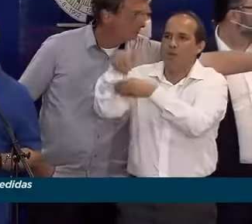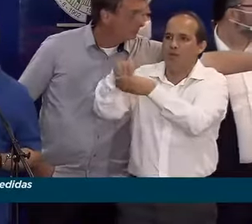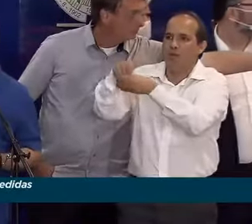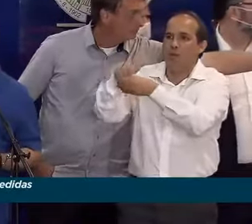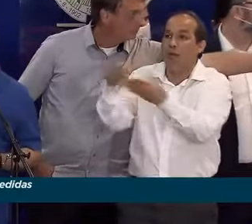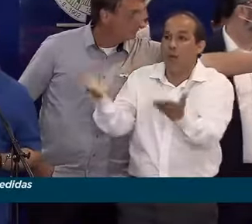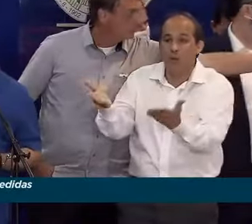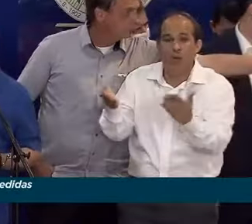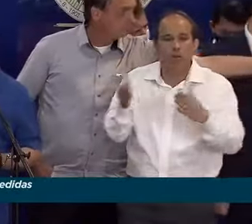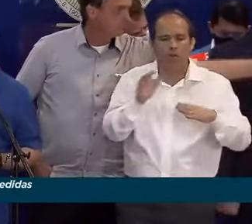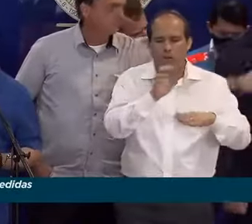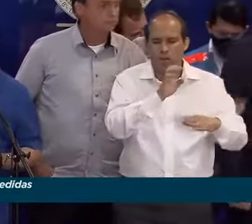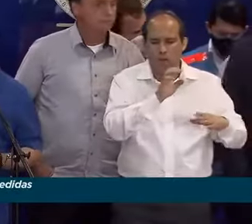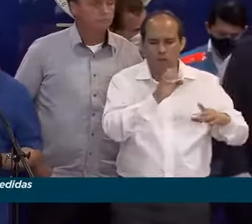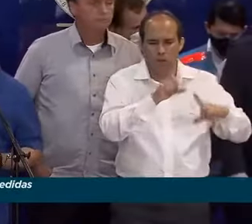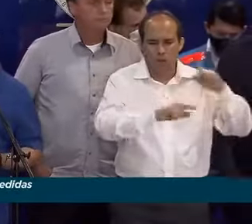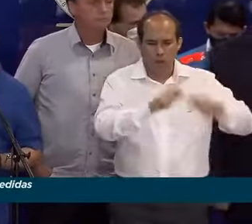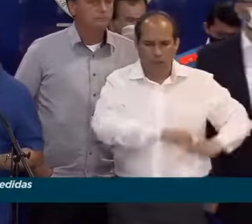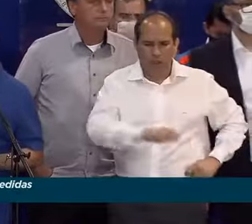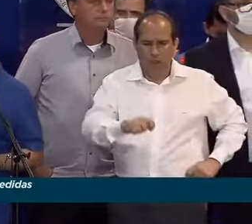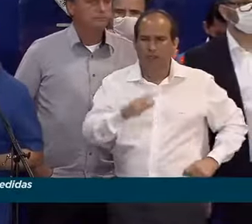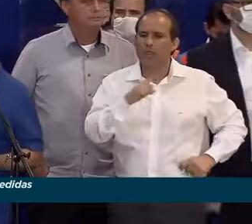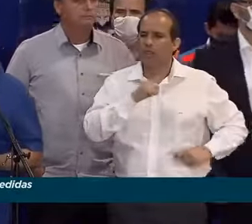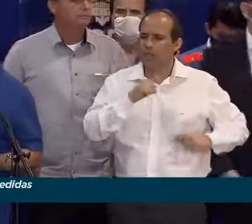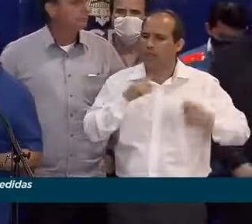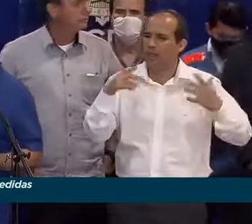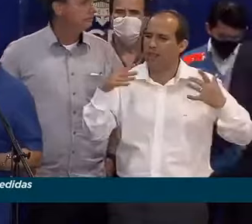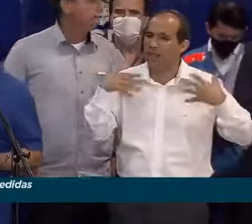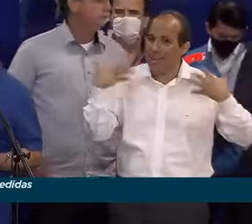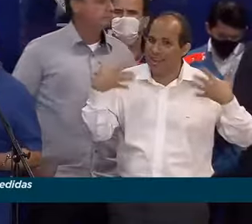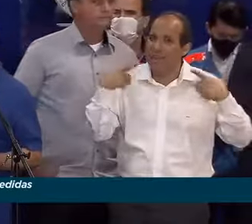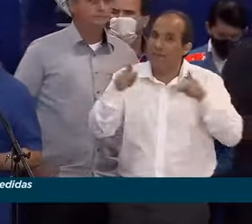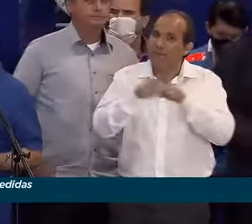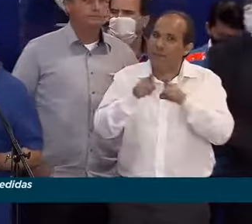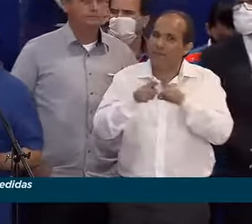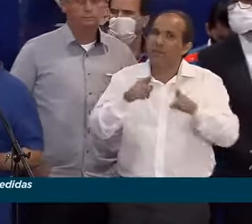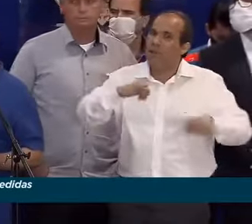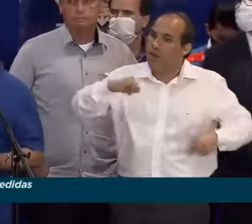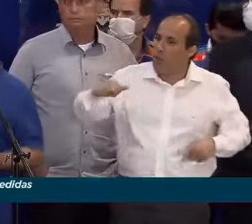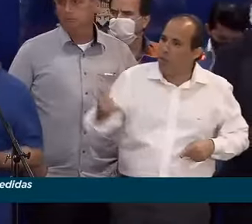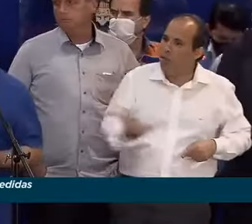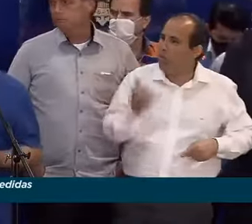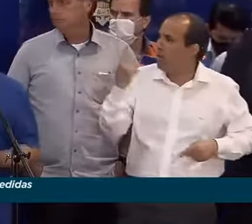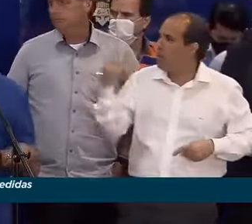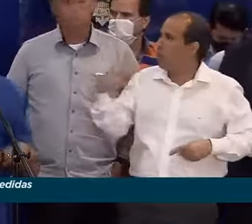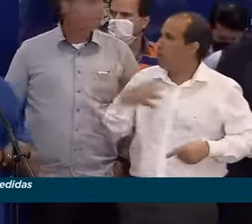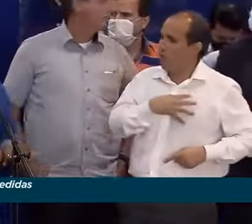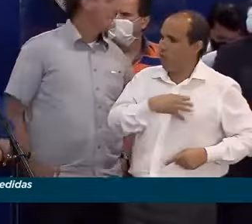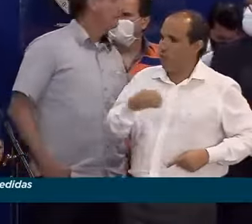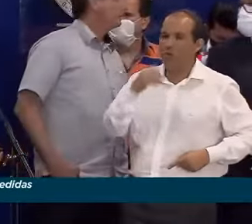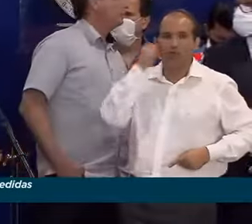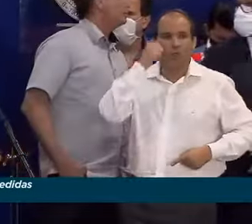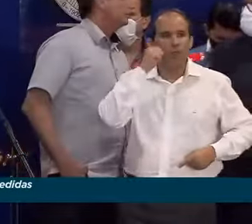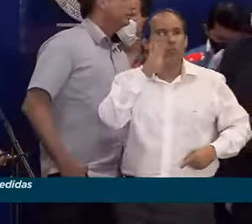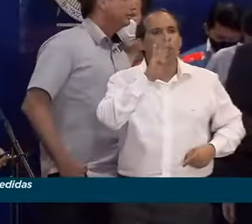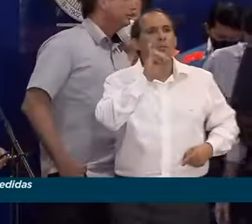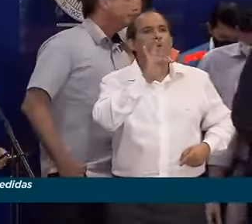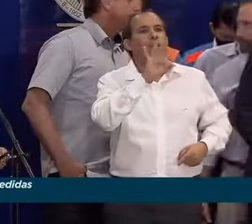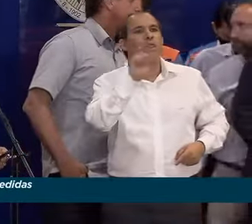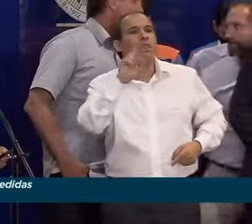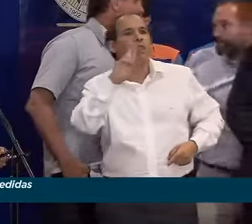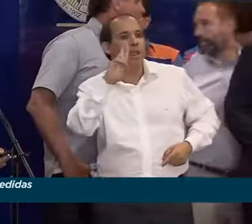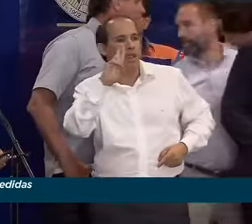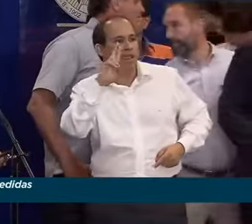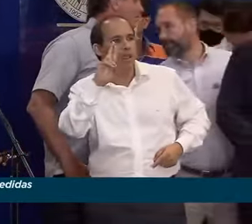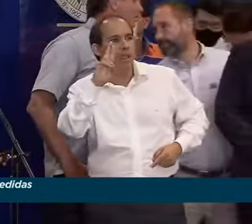hoje eu diria, a alegria e a oportunidade de termos seu filho, que é o senador Bittar,